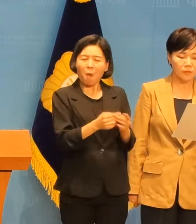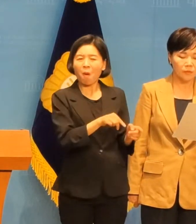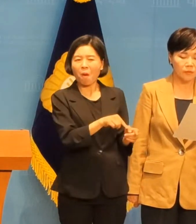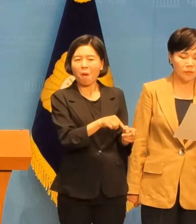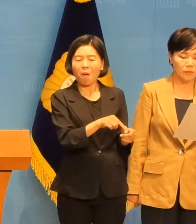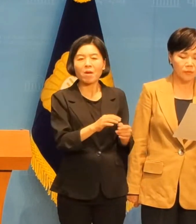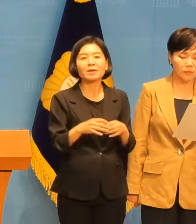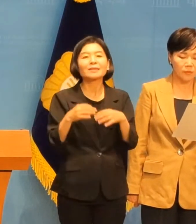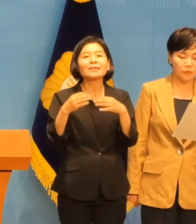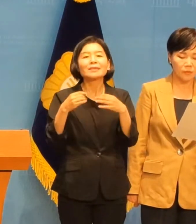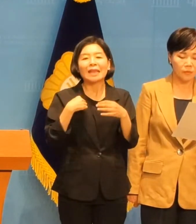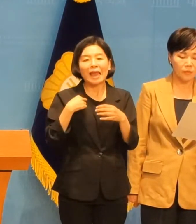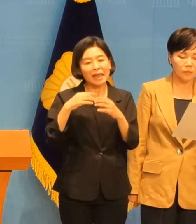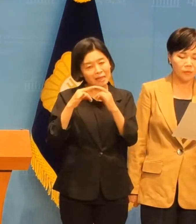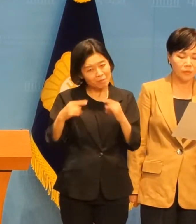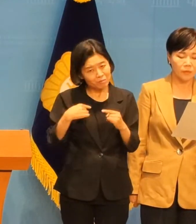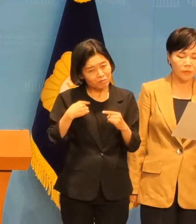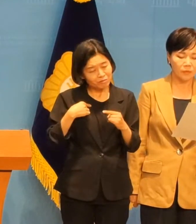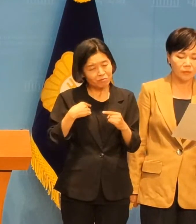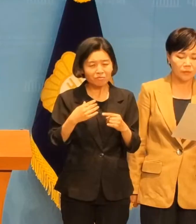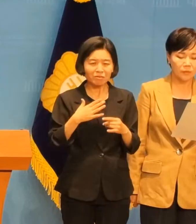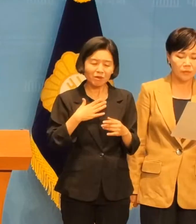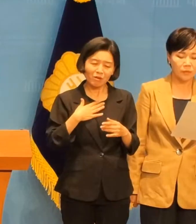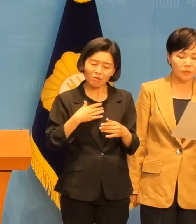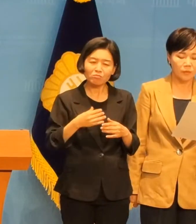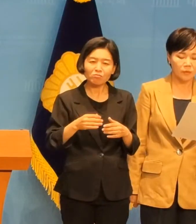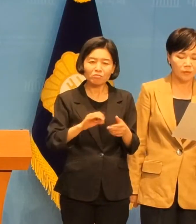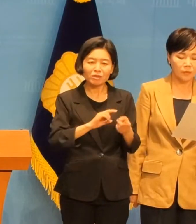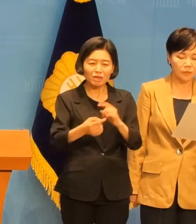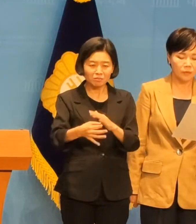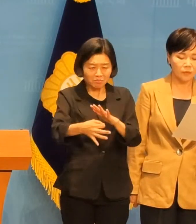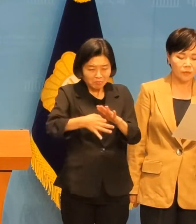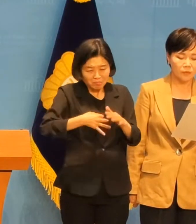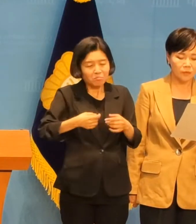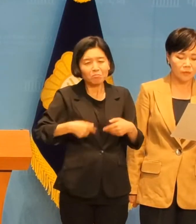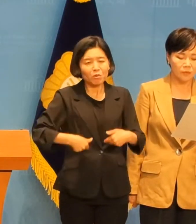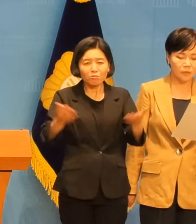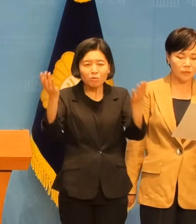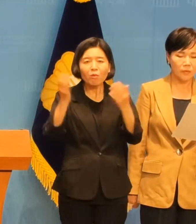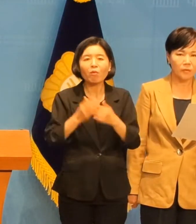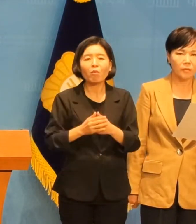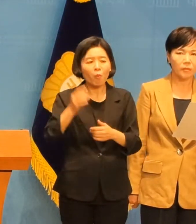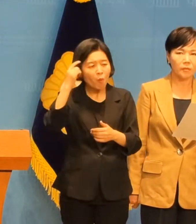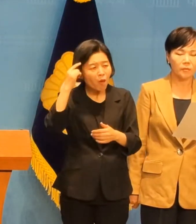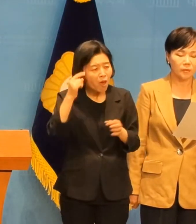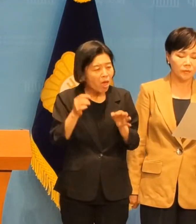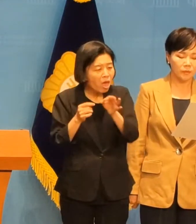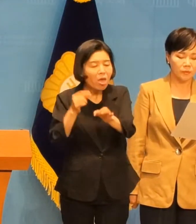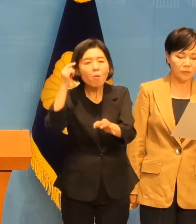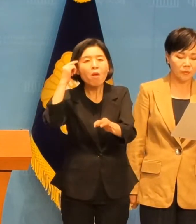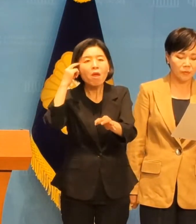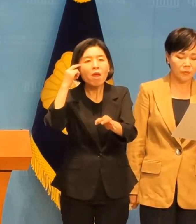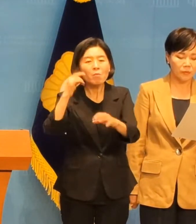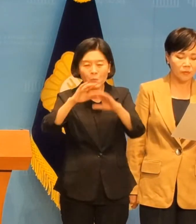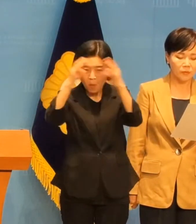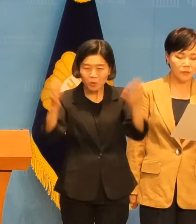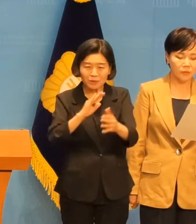우리 캠프에서는 필요가 없었는데 왜 했나 라는 식으로 사실상 모든 책임을 김한정